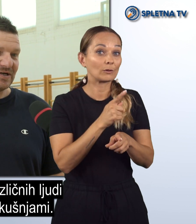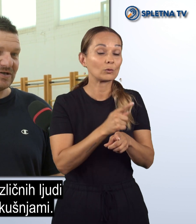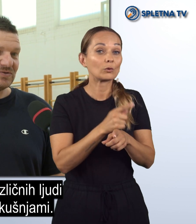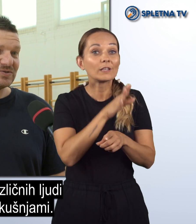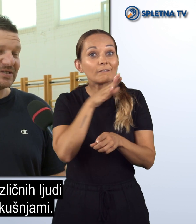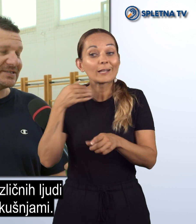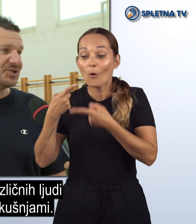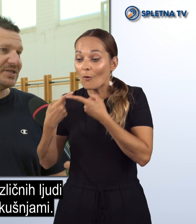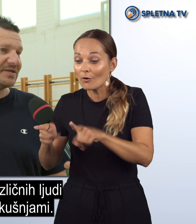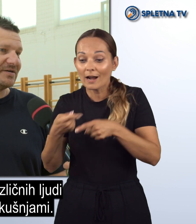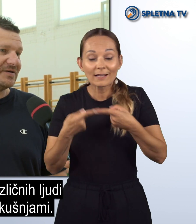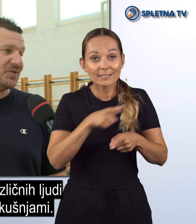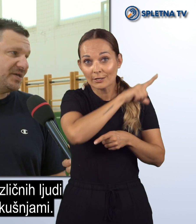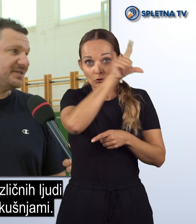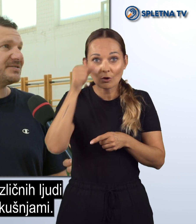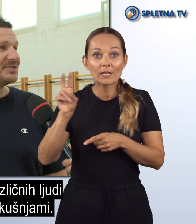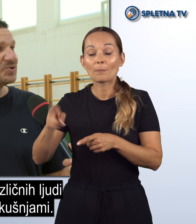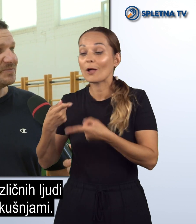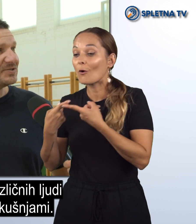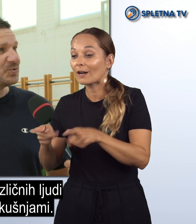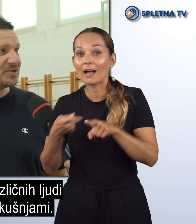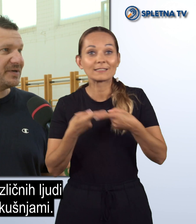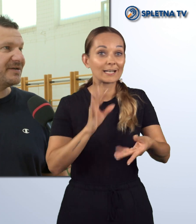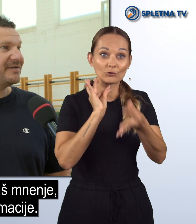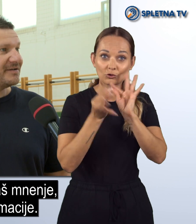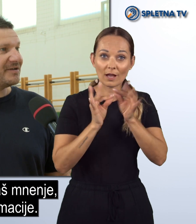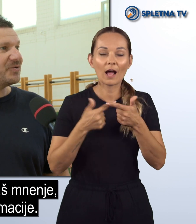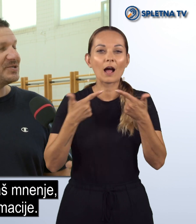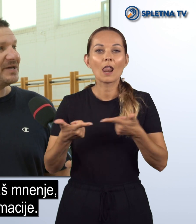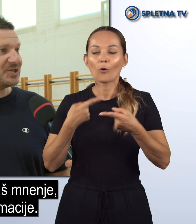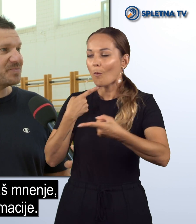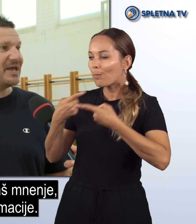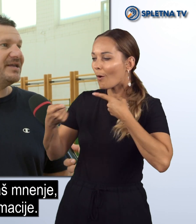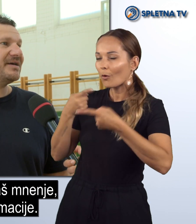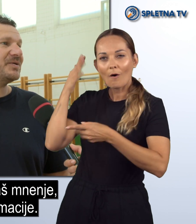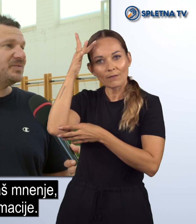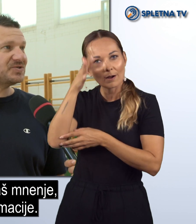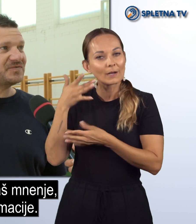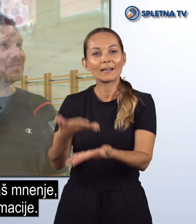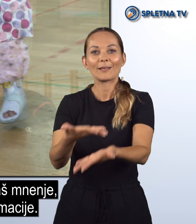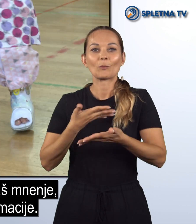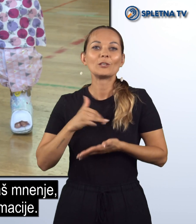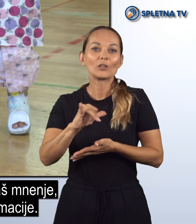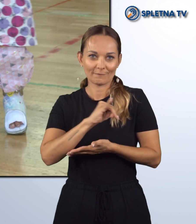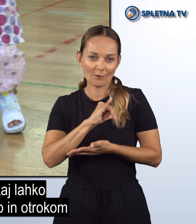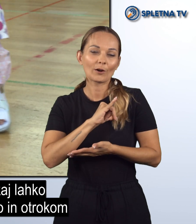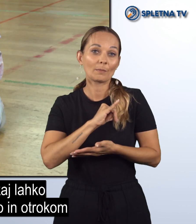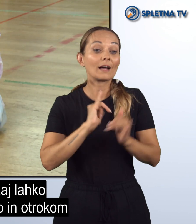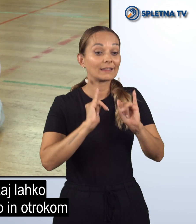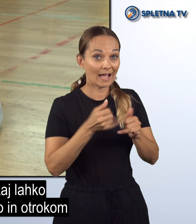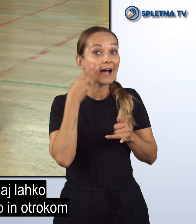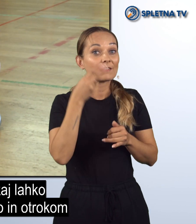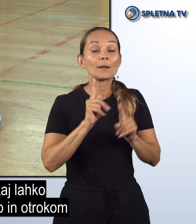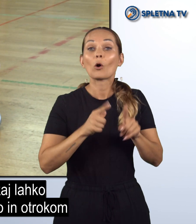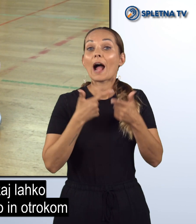tudi dosti različnih ljudi z različnimi izkušnjami, lahko izmenjaš mnenje, pridobiš informacije, tako da...